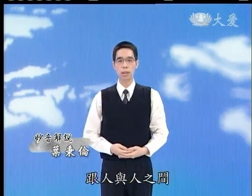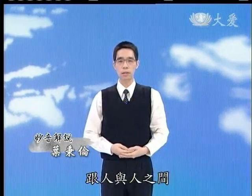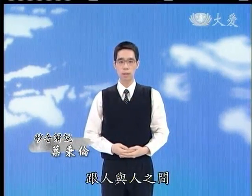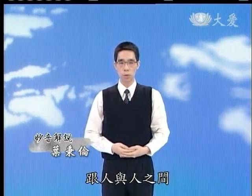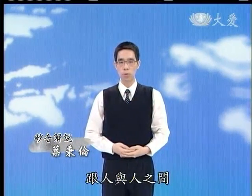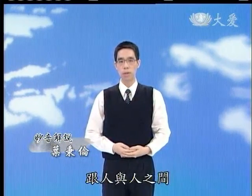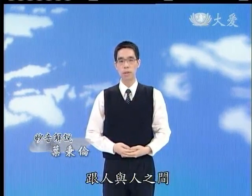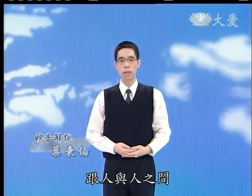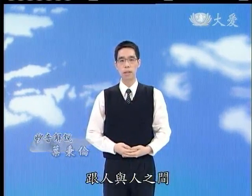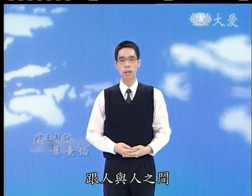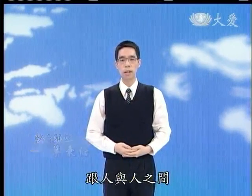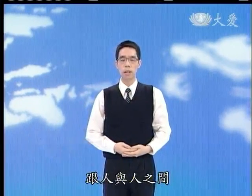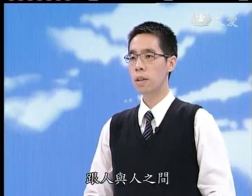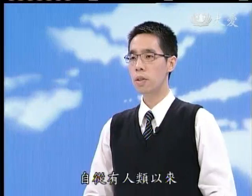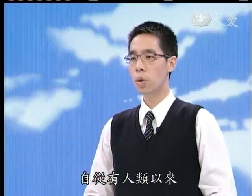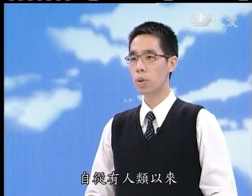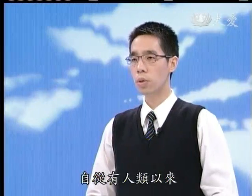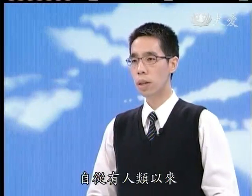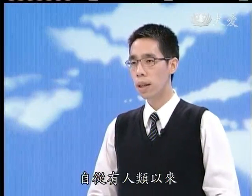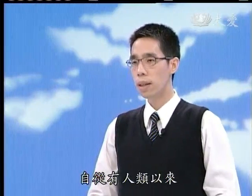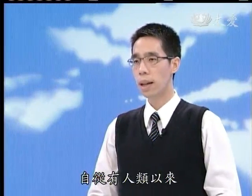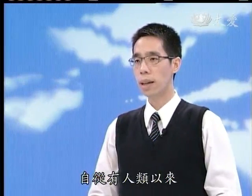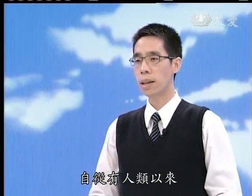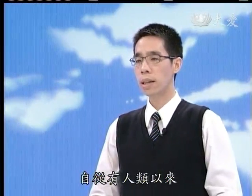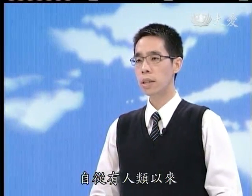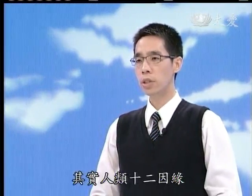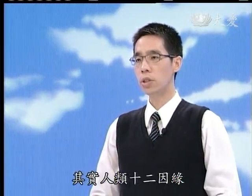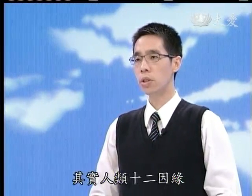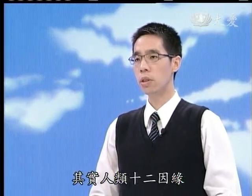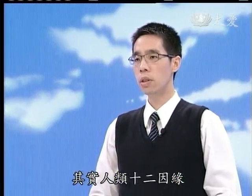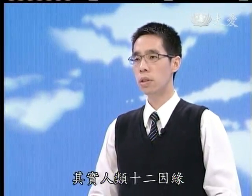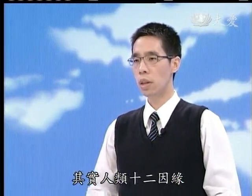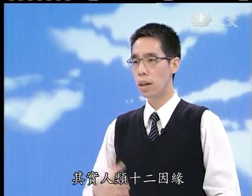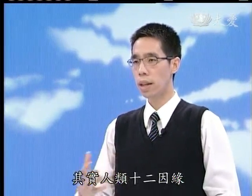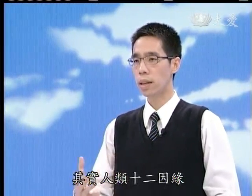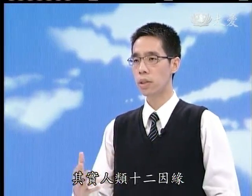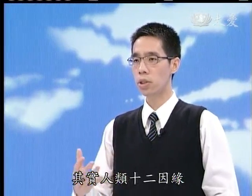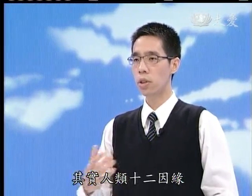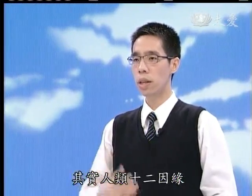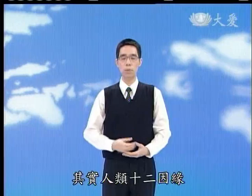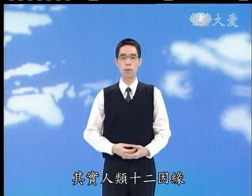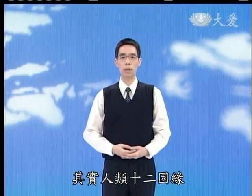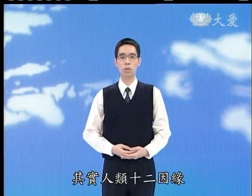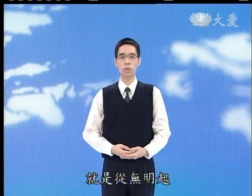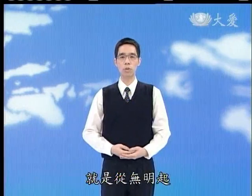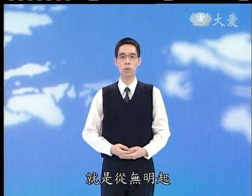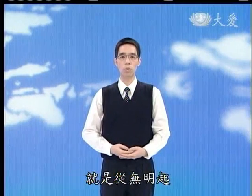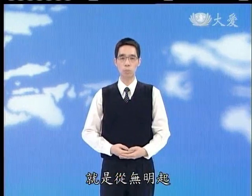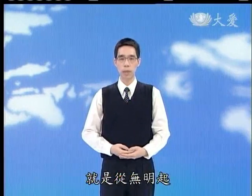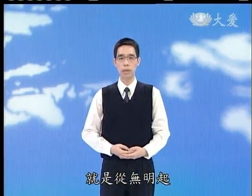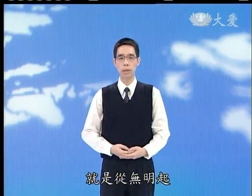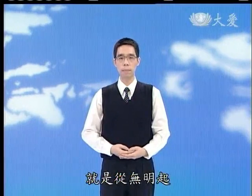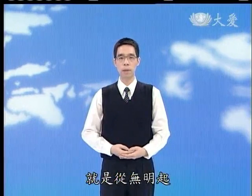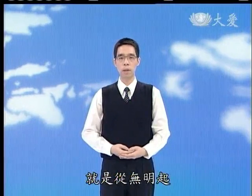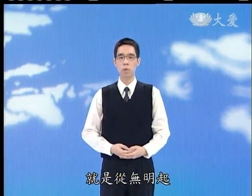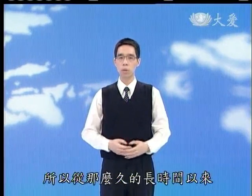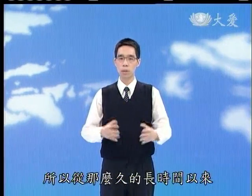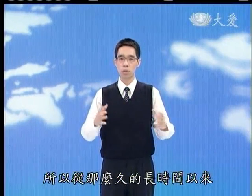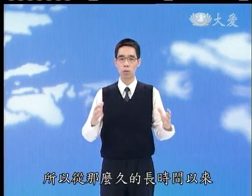跟人与人之间。自从有人类以来，其实人类十二因缘就是从无明起，所以从